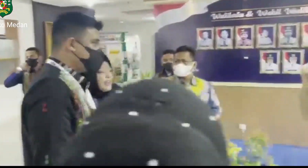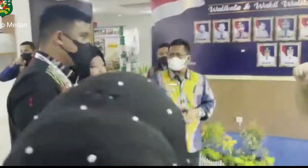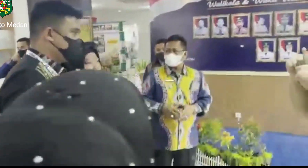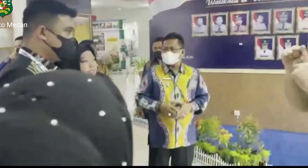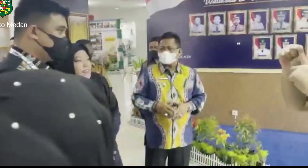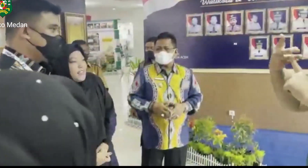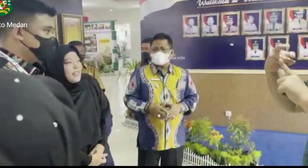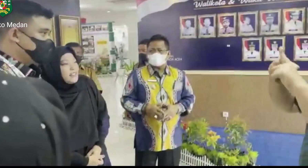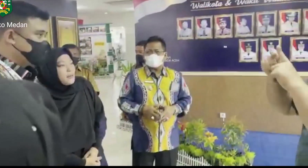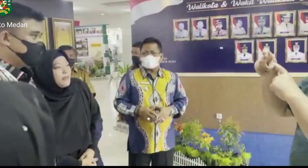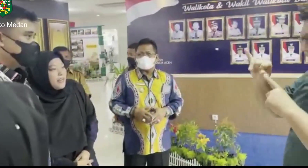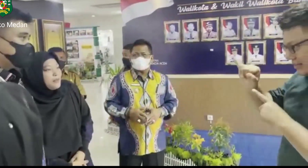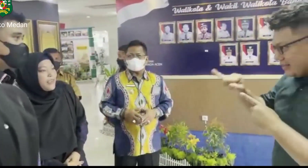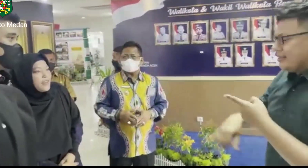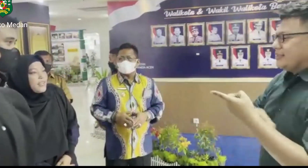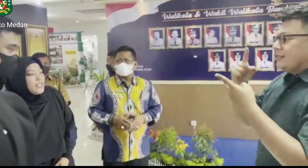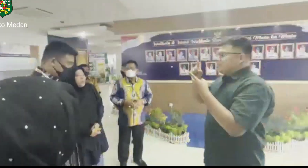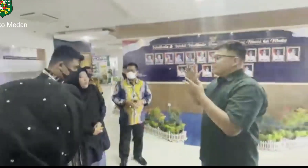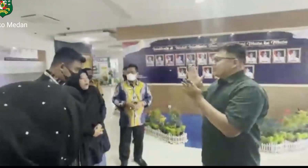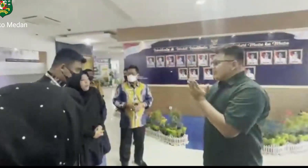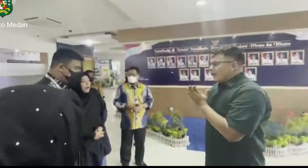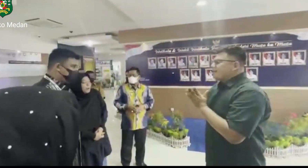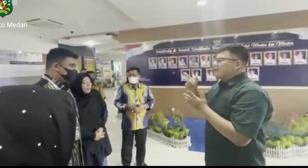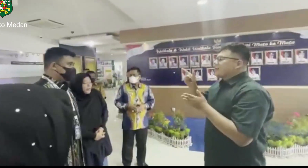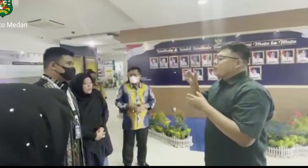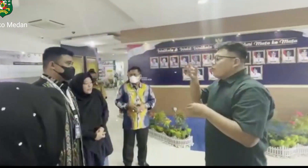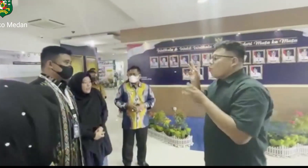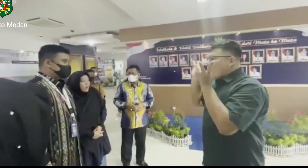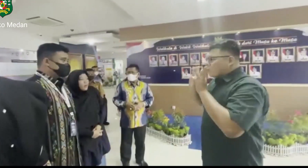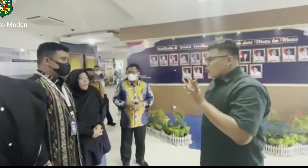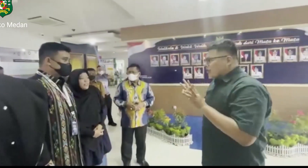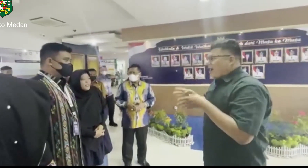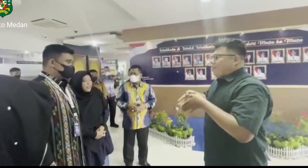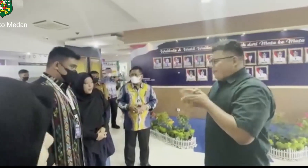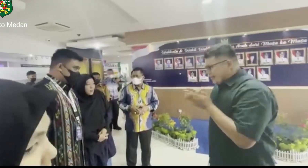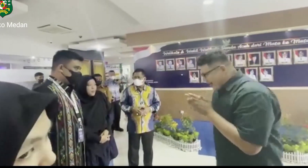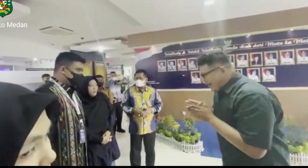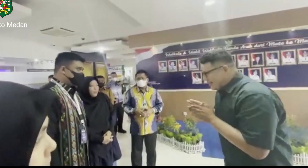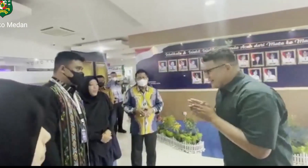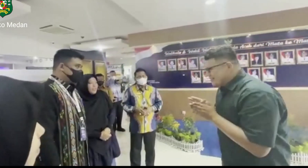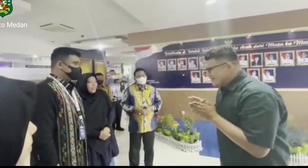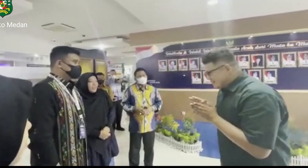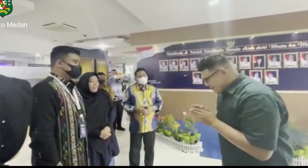hadir di Aceh dan terpilih menjadi Ketua Opeksi Korwil 1. Dan